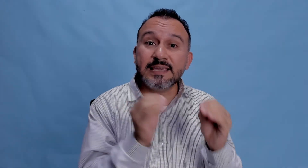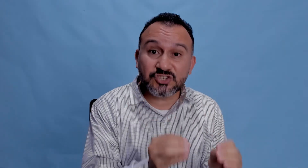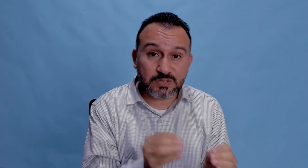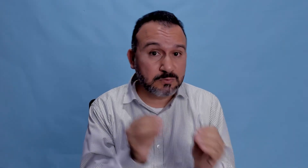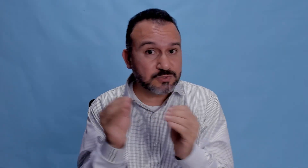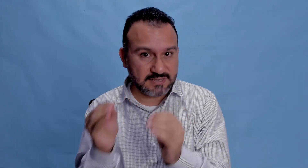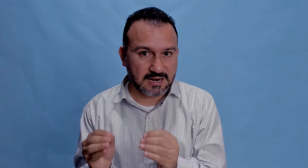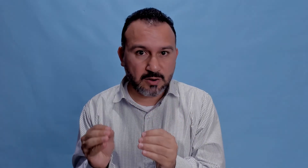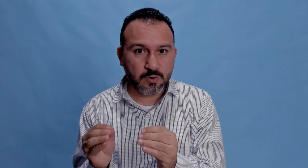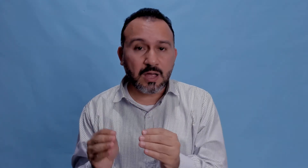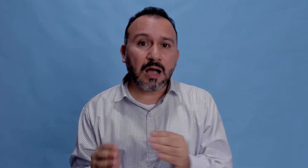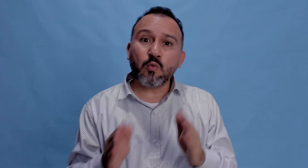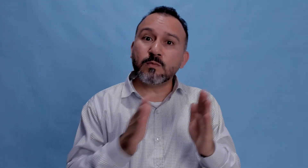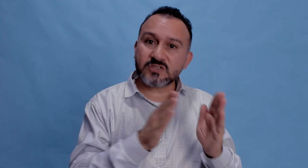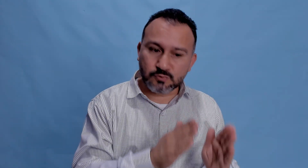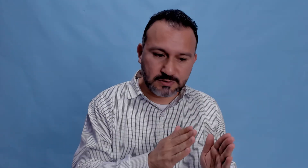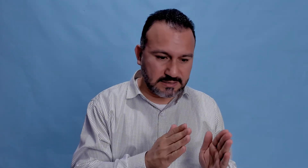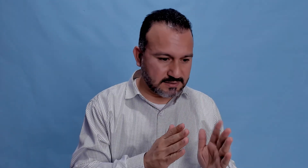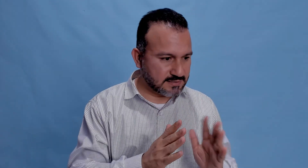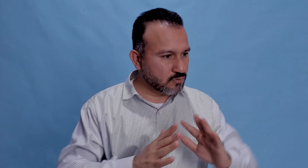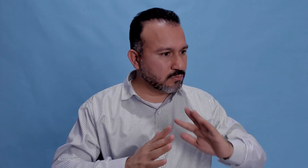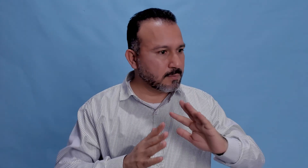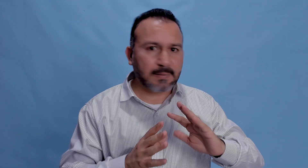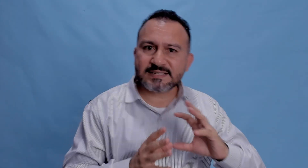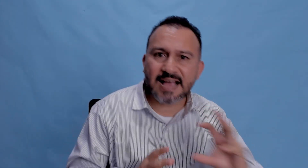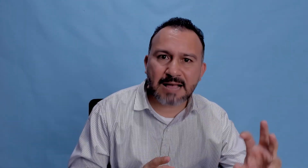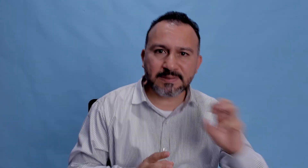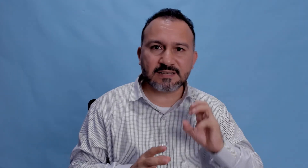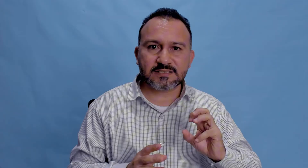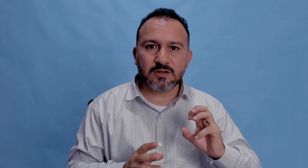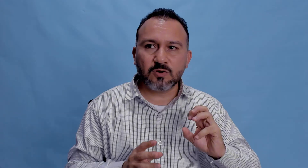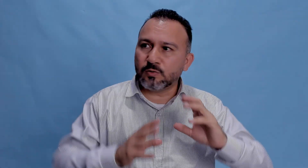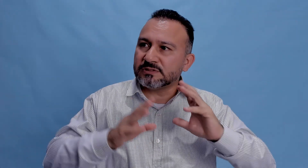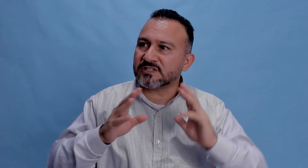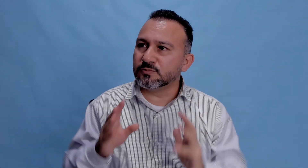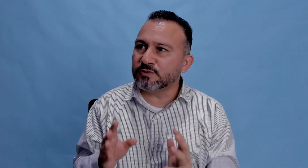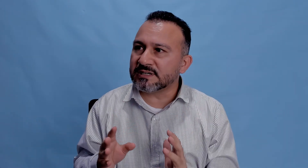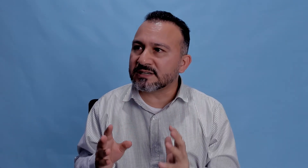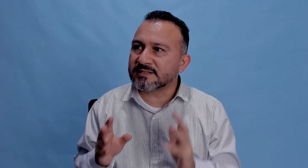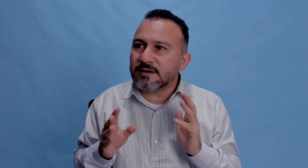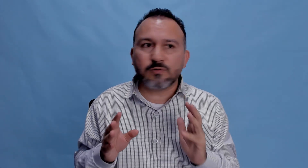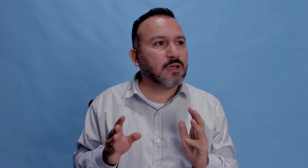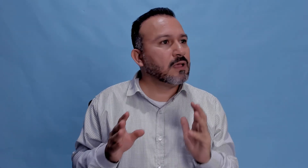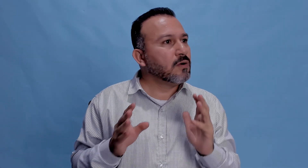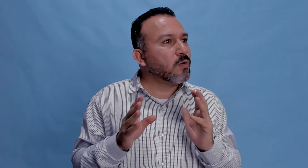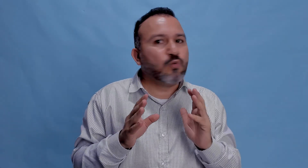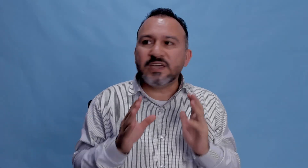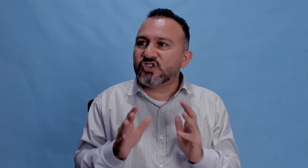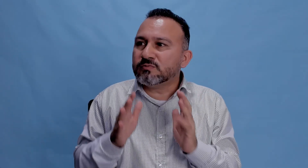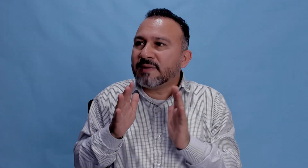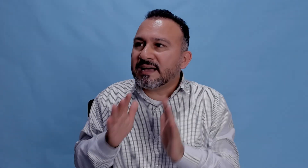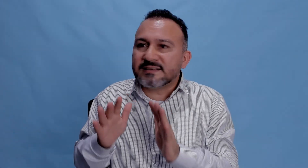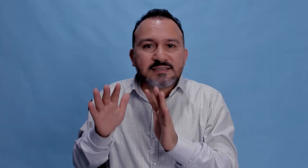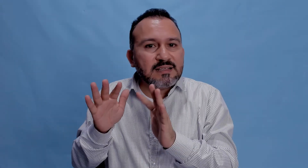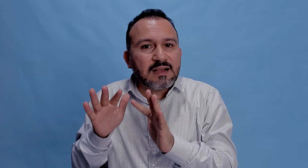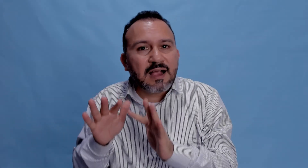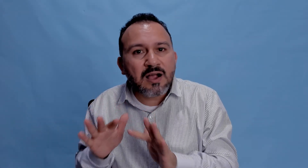ritmo musical, algumas músicas são mais rápidas, outras músicas são com um ritmo mais